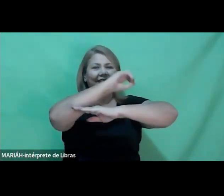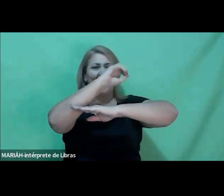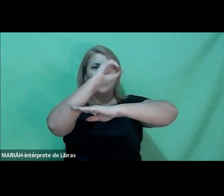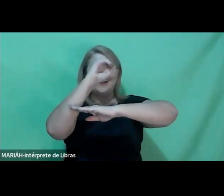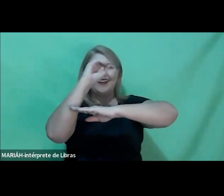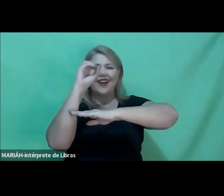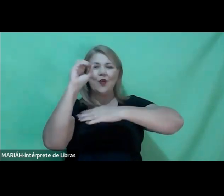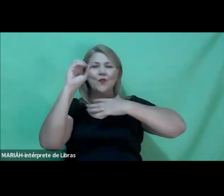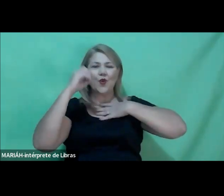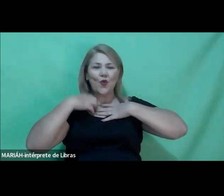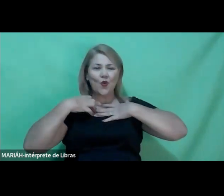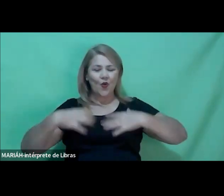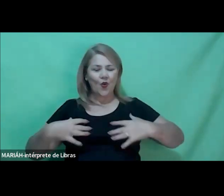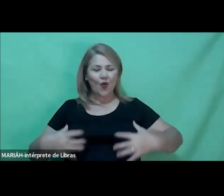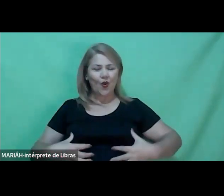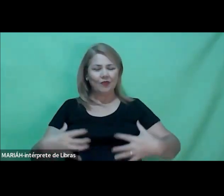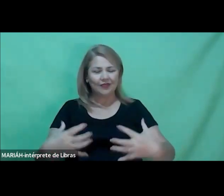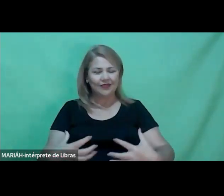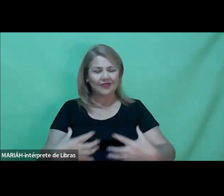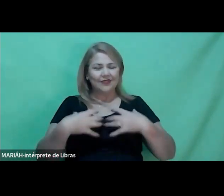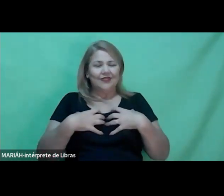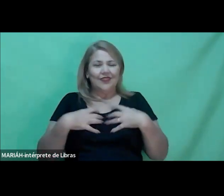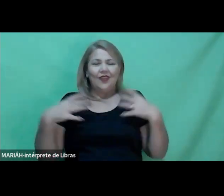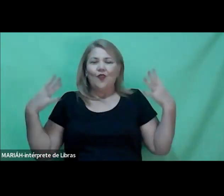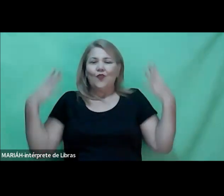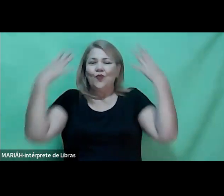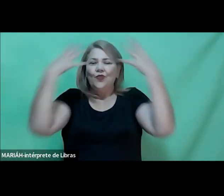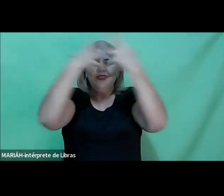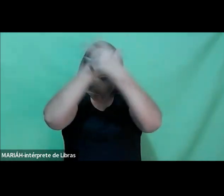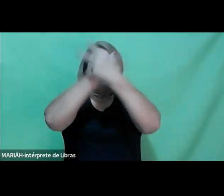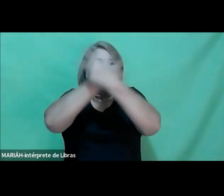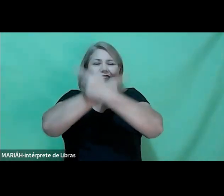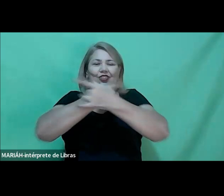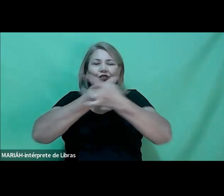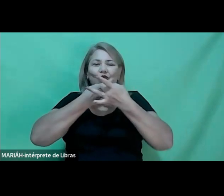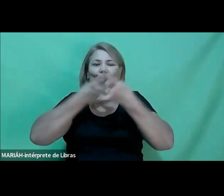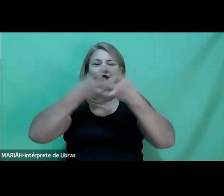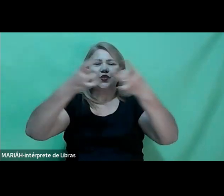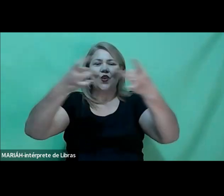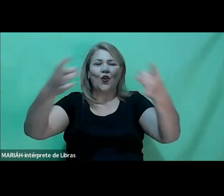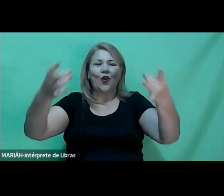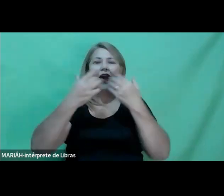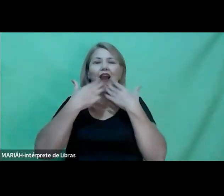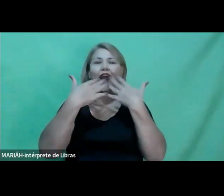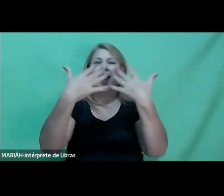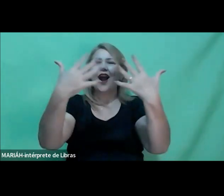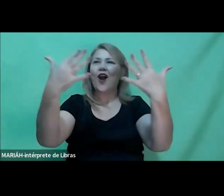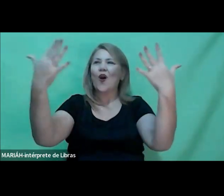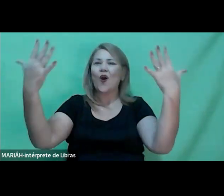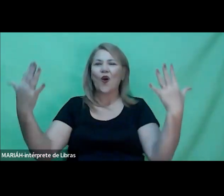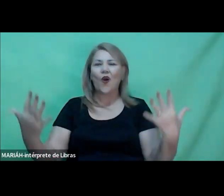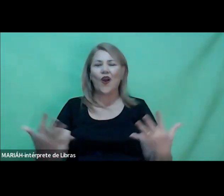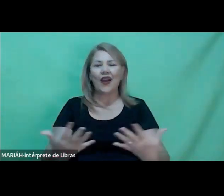la belleza de ese Sol los colores que yo veo están dentro de mi alma